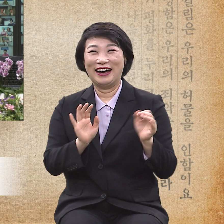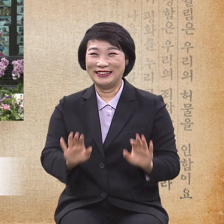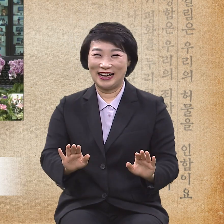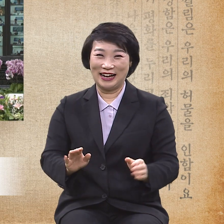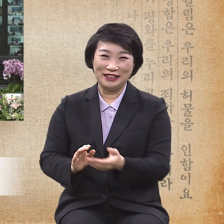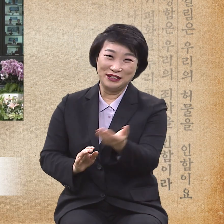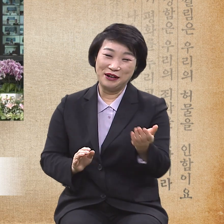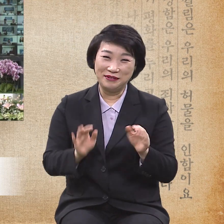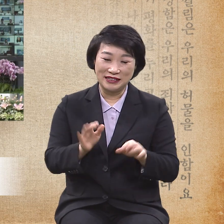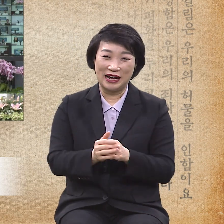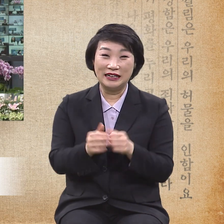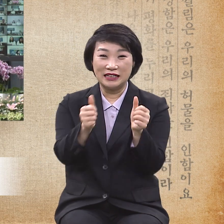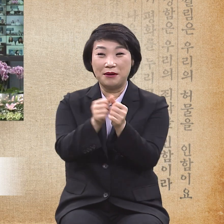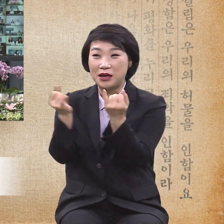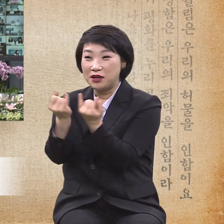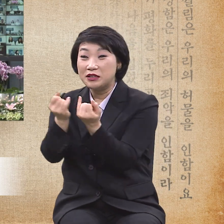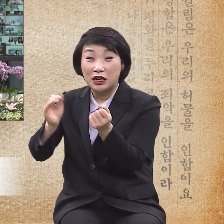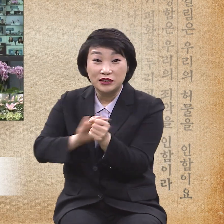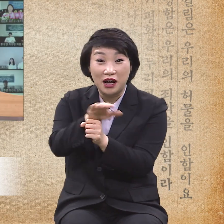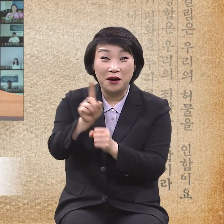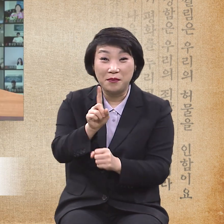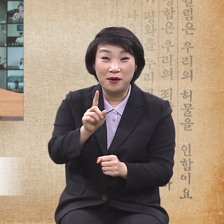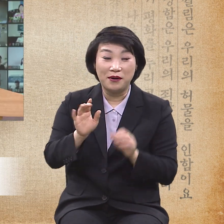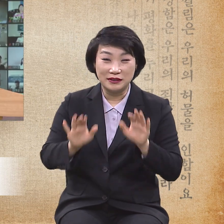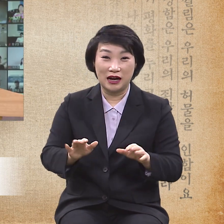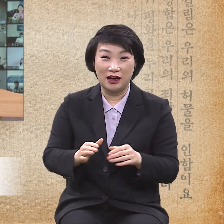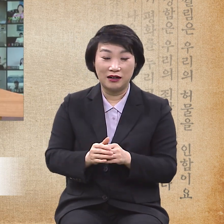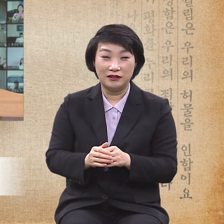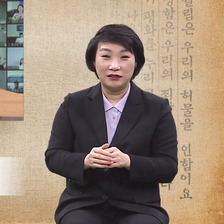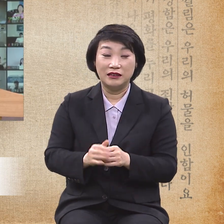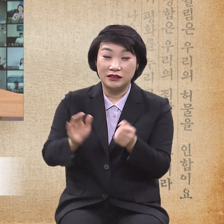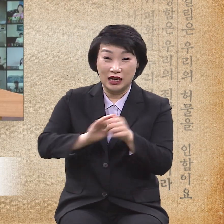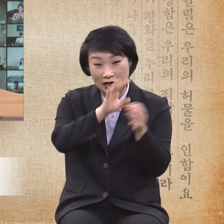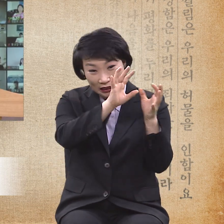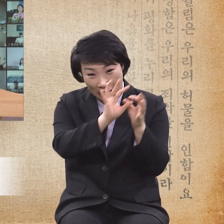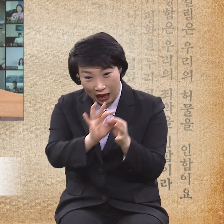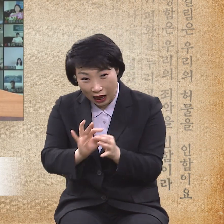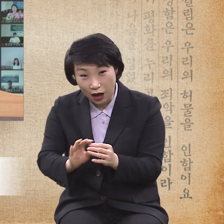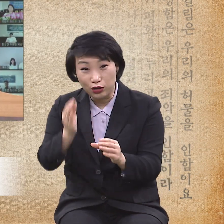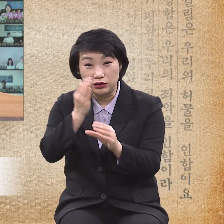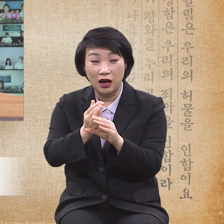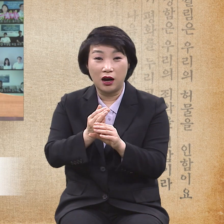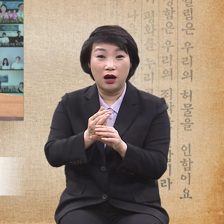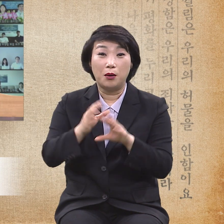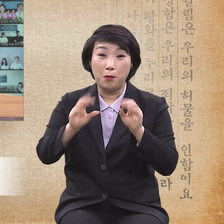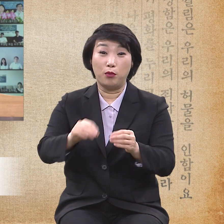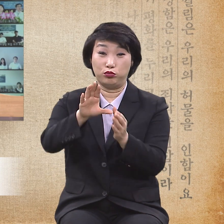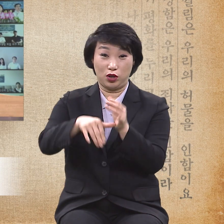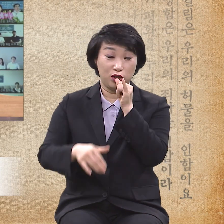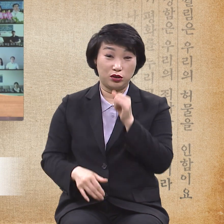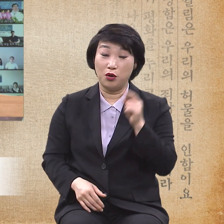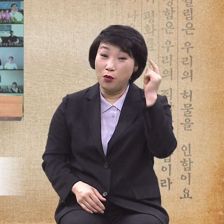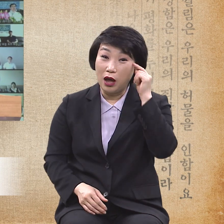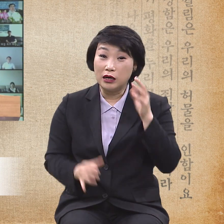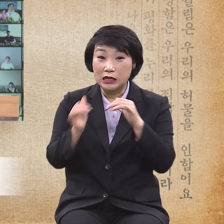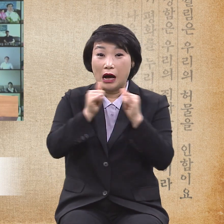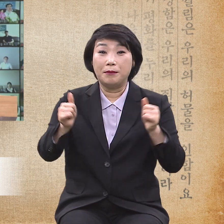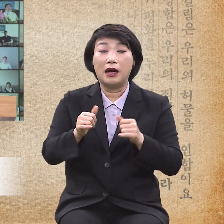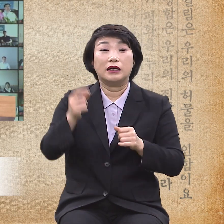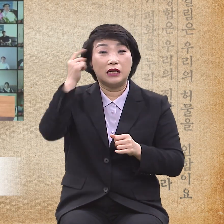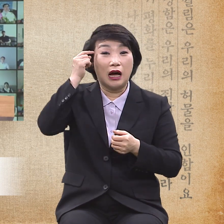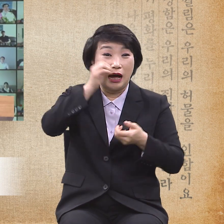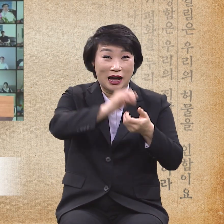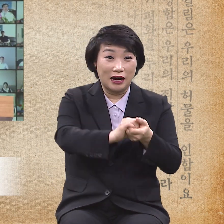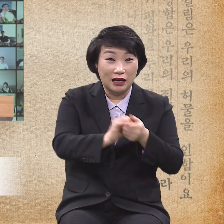이 이성적인 사랑은 가다 이렇게 중단이 없잖아. 왜? 한계가 있어.